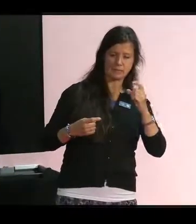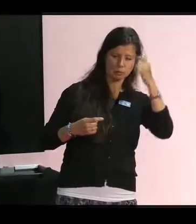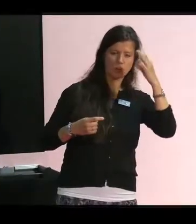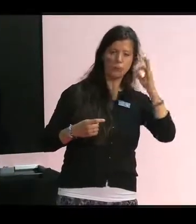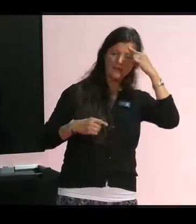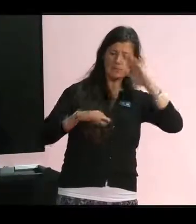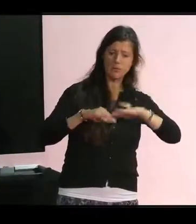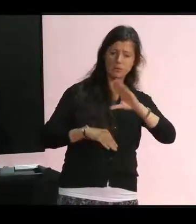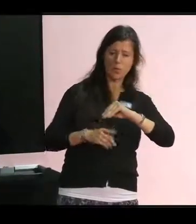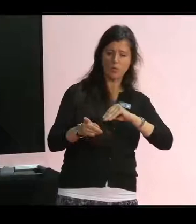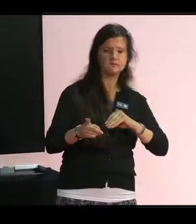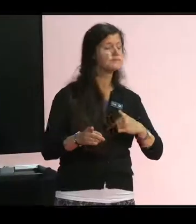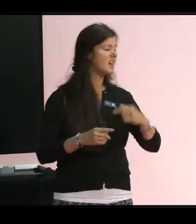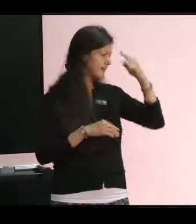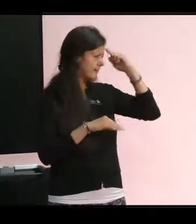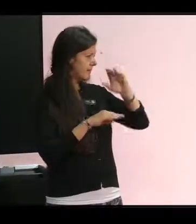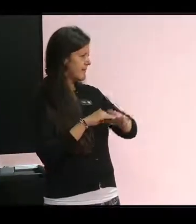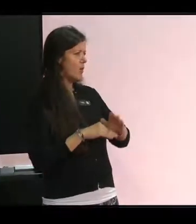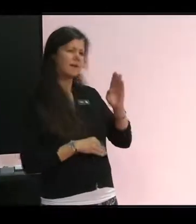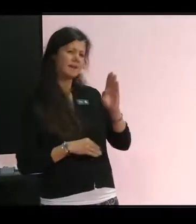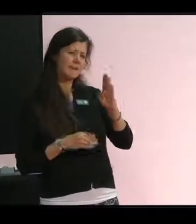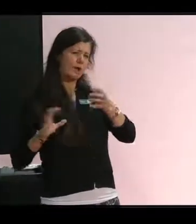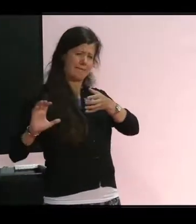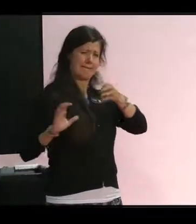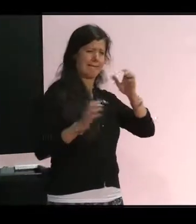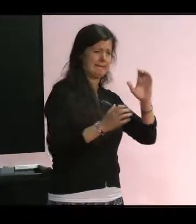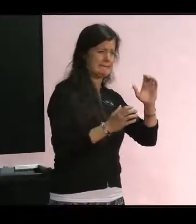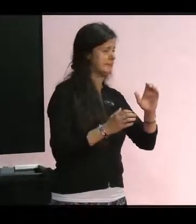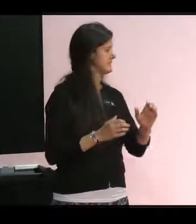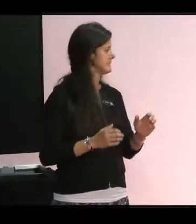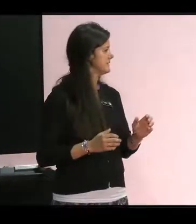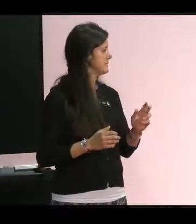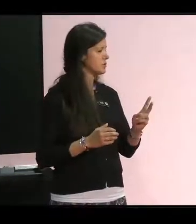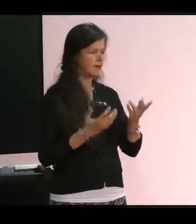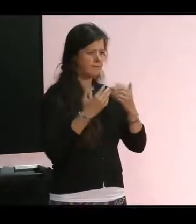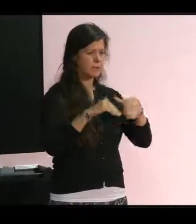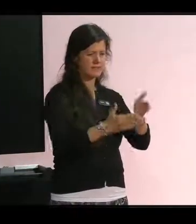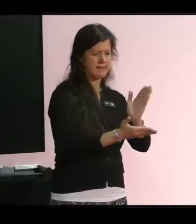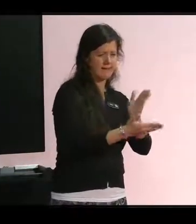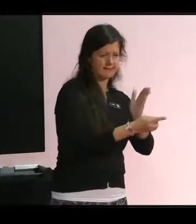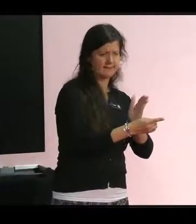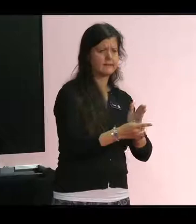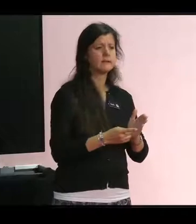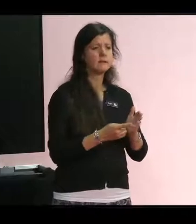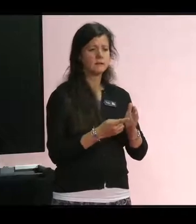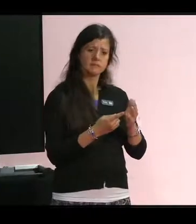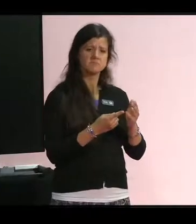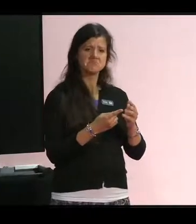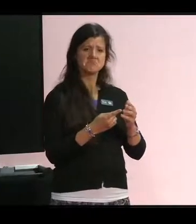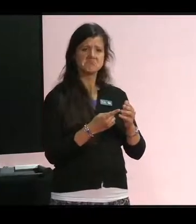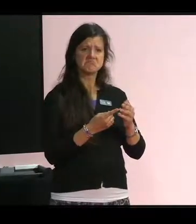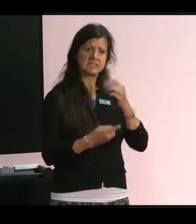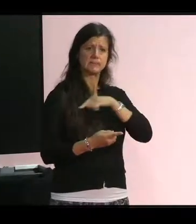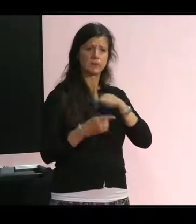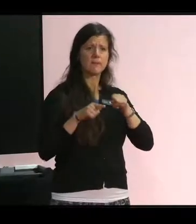jag tänker ju att liksom klimatkrisen och funktionsrätt är väldigt nära varandra, även om man kanske inte drar